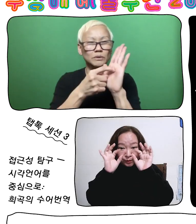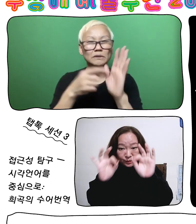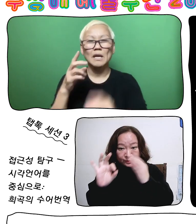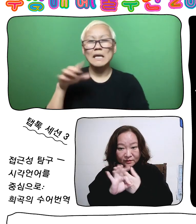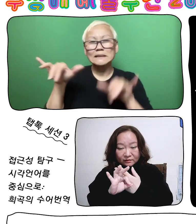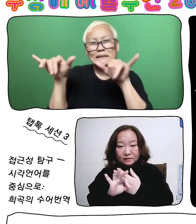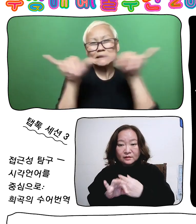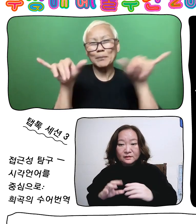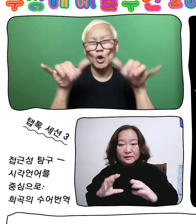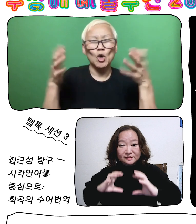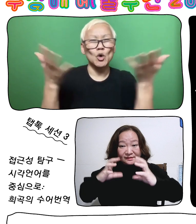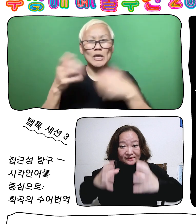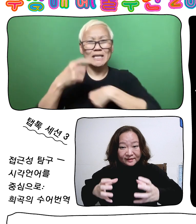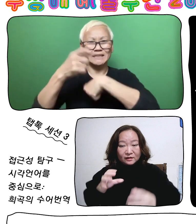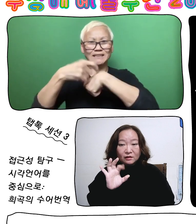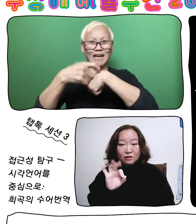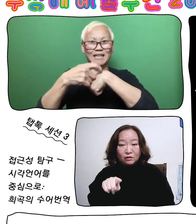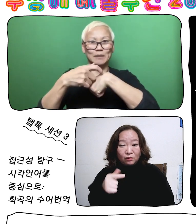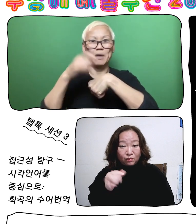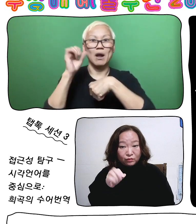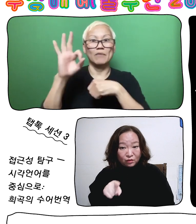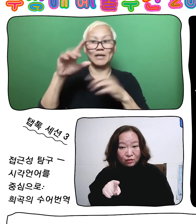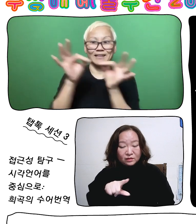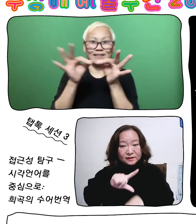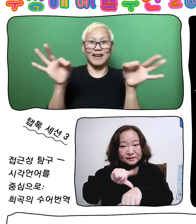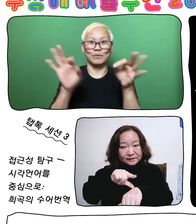현재까지도 세 개의 언어들을 살펴보면